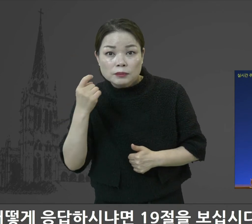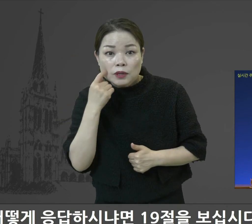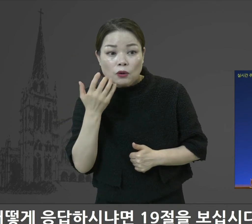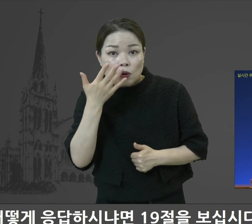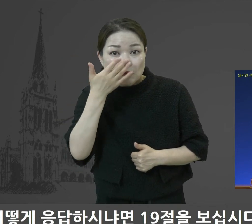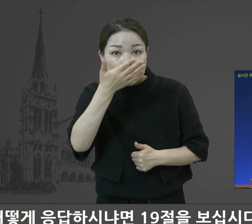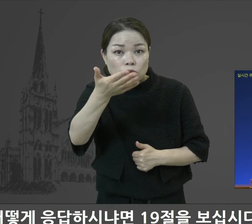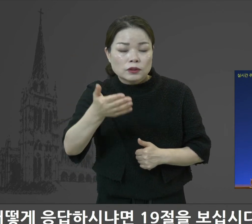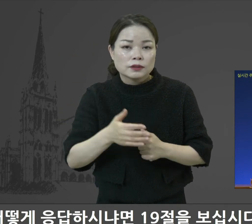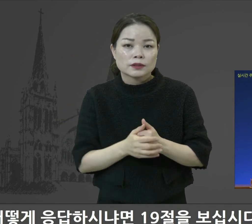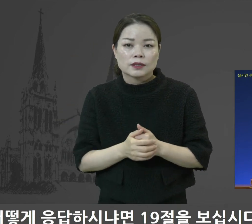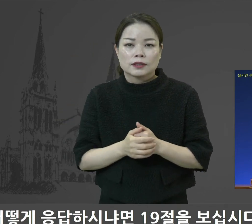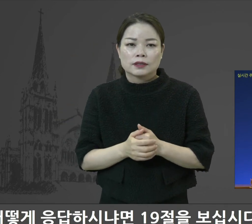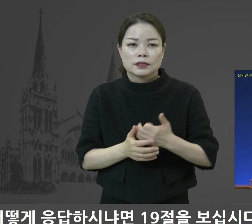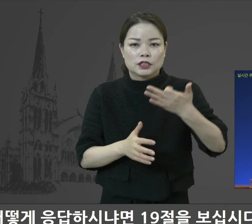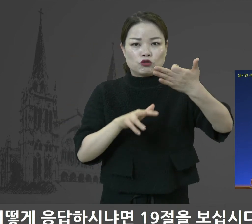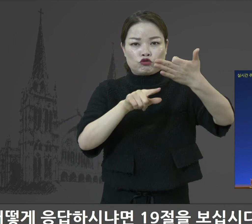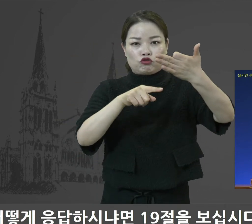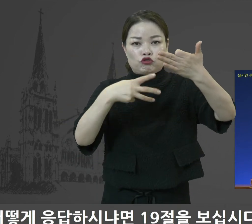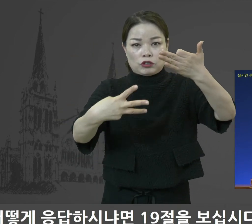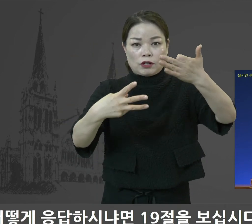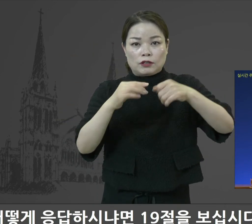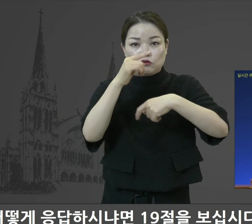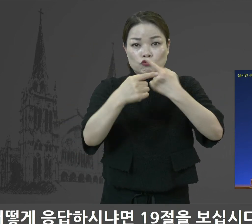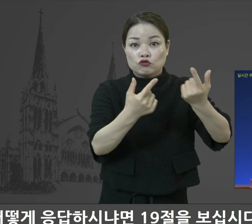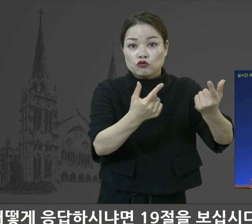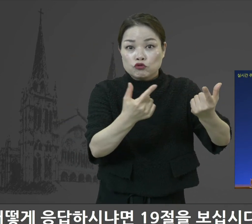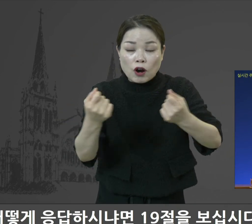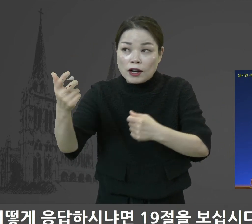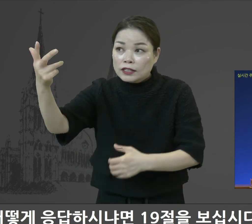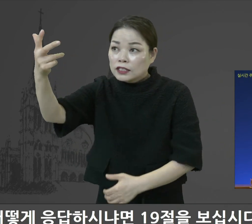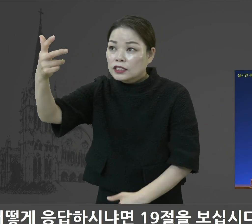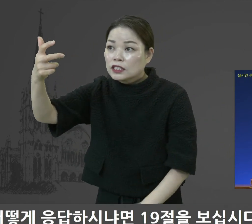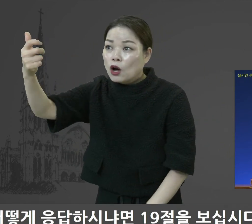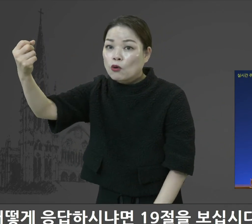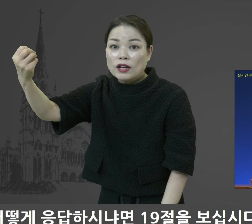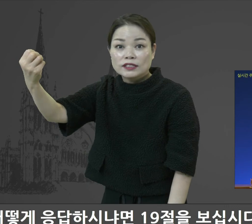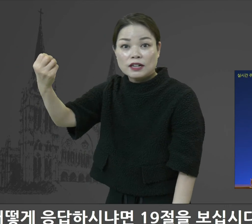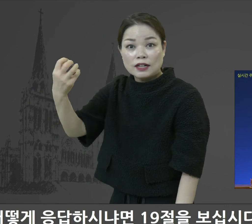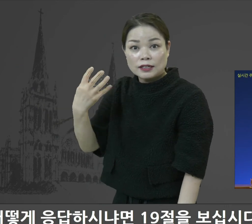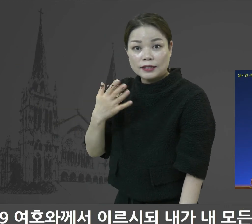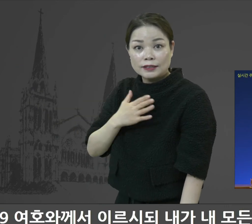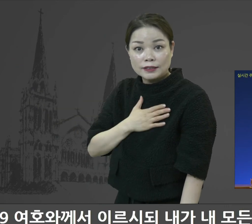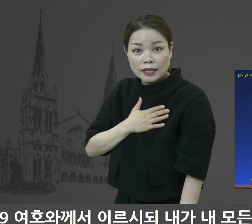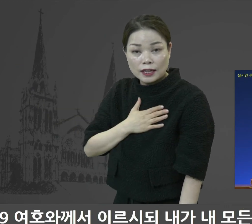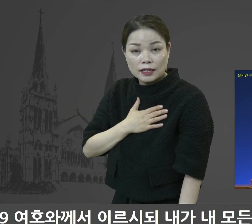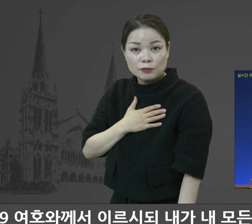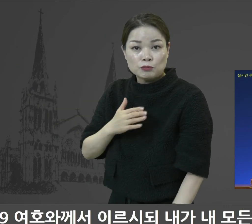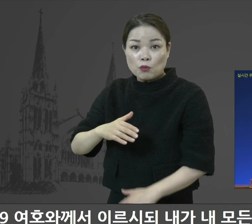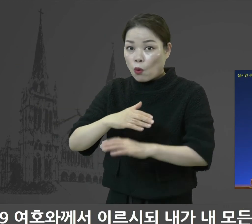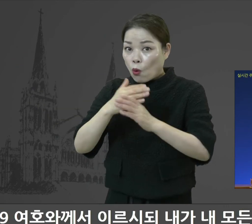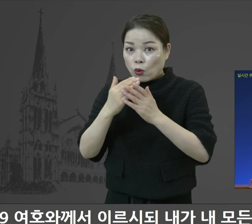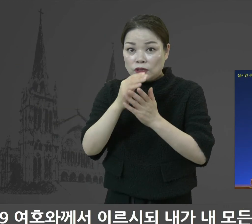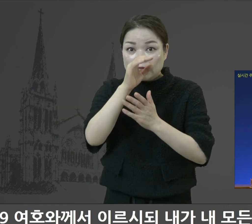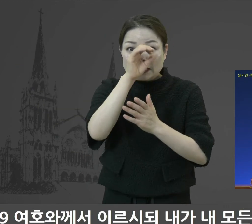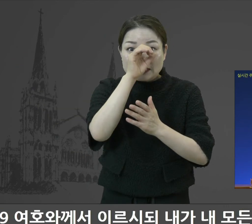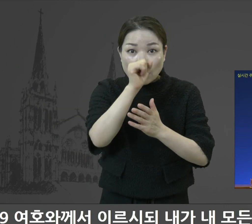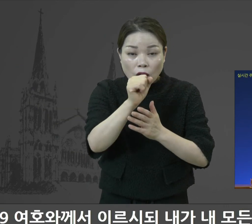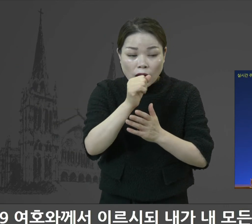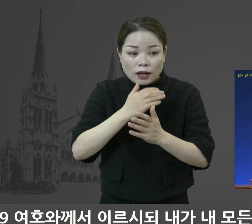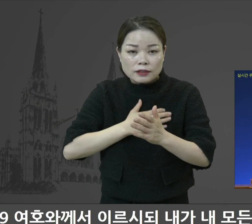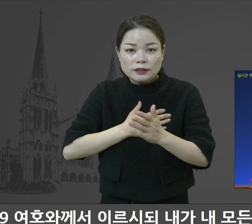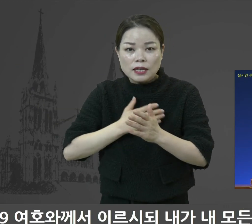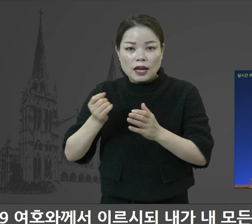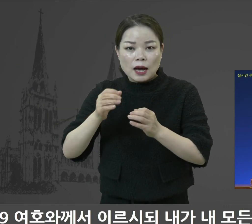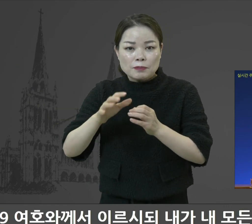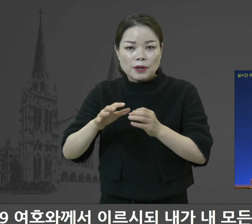하셨는지 19절 집중해서 읽으십시다. 시작. 여호와께서 이르시되 내가 내 모든 선한 것을 내